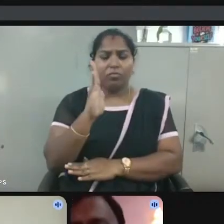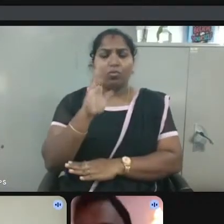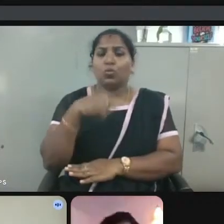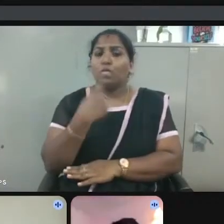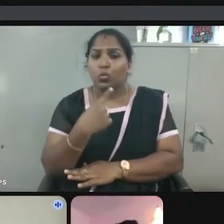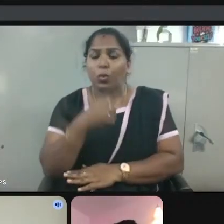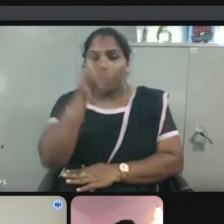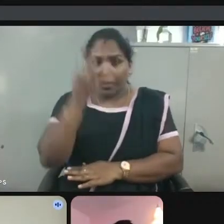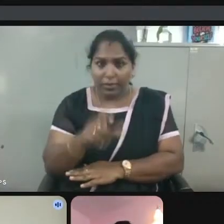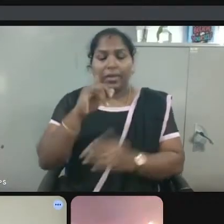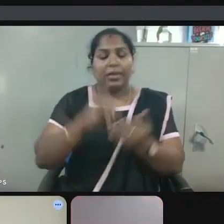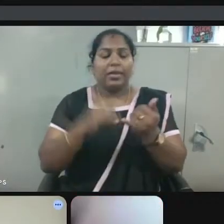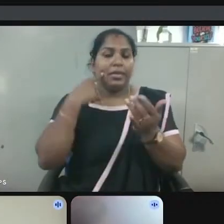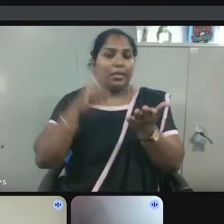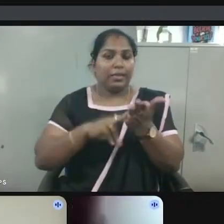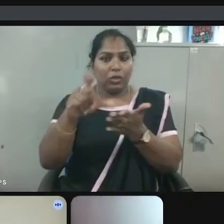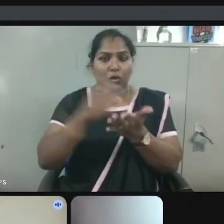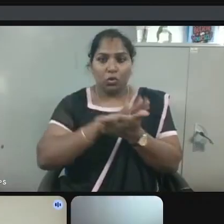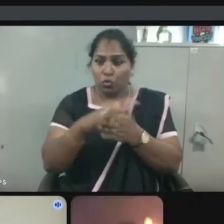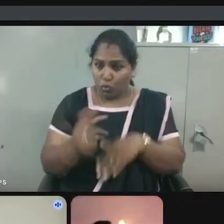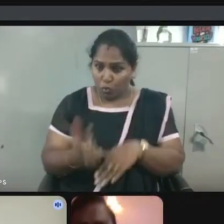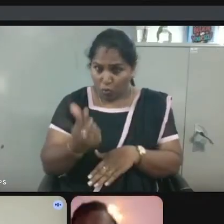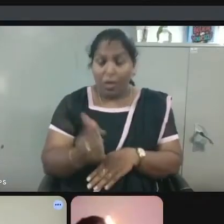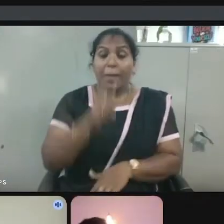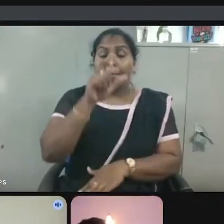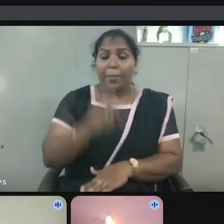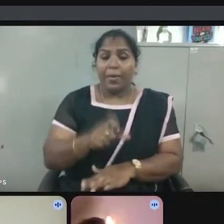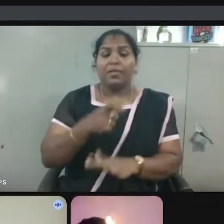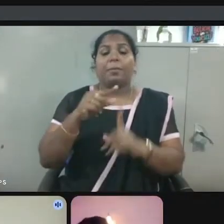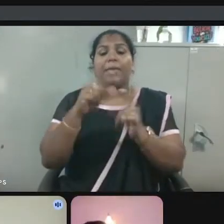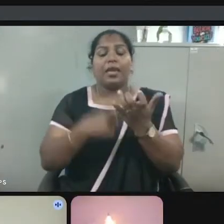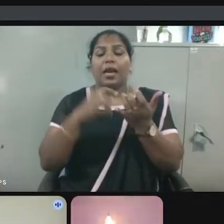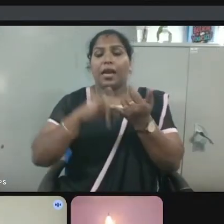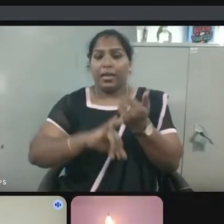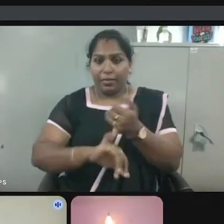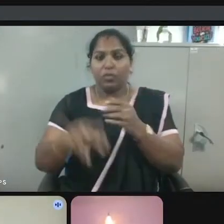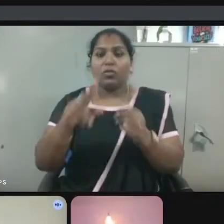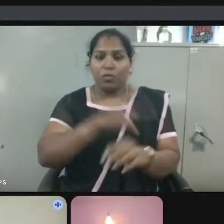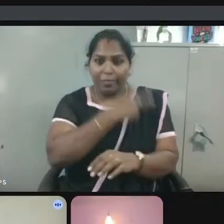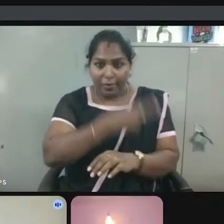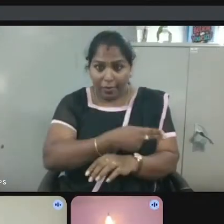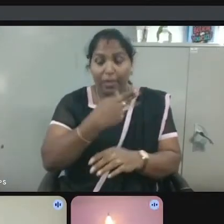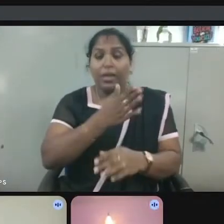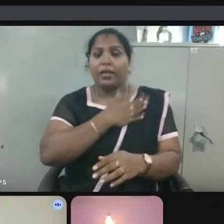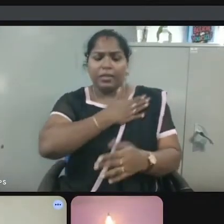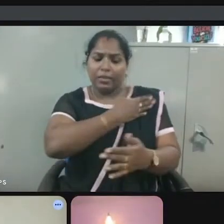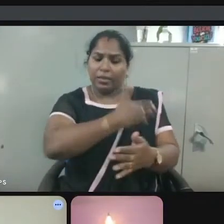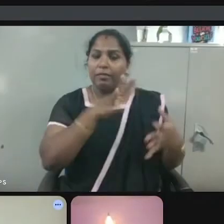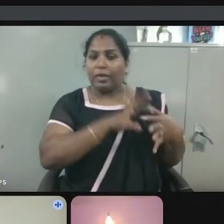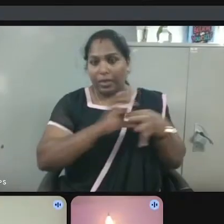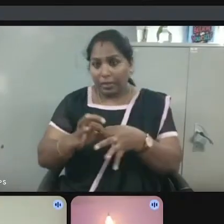ഡോക്ടർ സിഞ്ചു സി മണിയങ്ങാടാണ്. അദ്ദേഹം തിരുവനന്തപുരം PRS ഹോസ്പിറ്റലിൽ കൺസൾട്ടന്റ് ന്യൂറോളജിസ്റ്റായി സേവനം ചെയ്തു